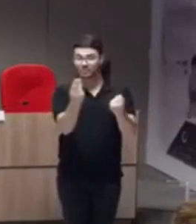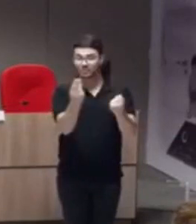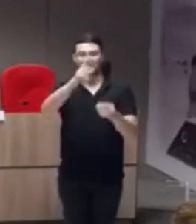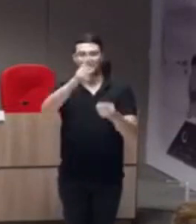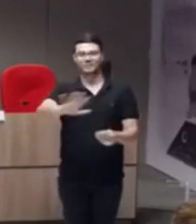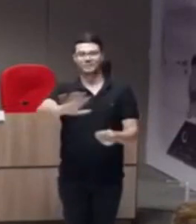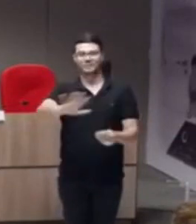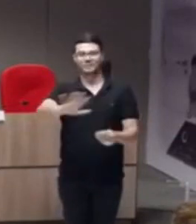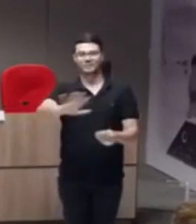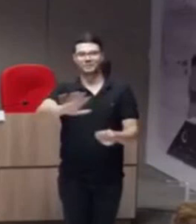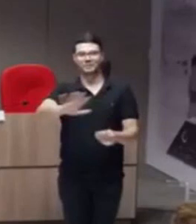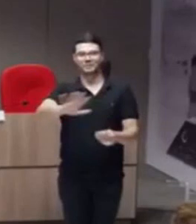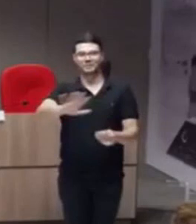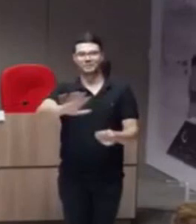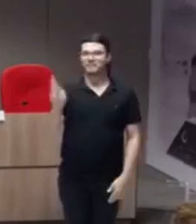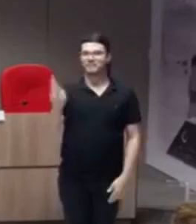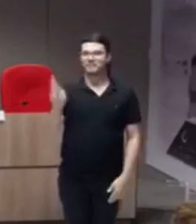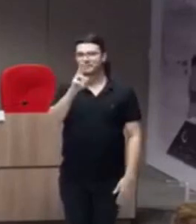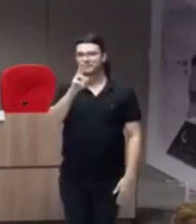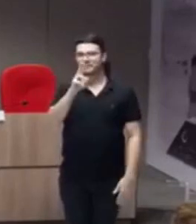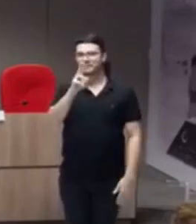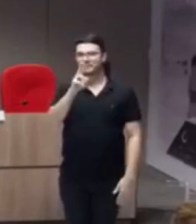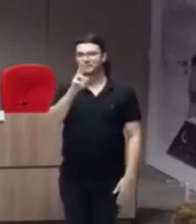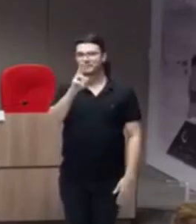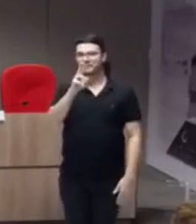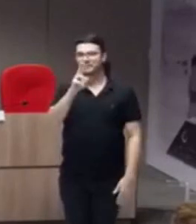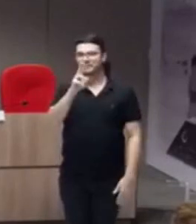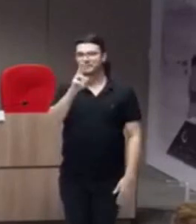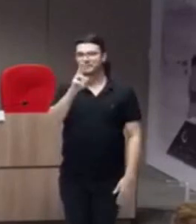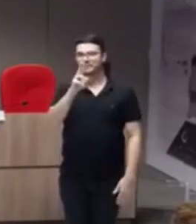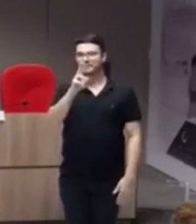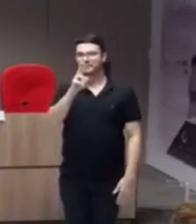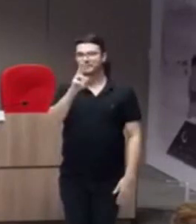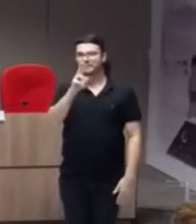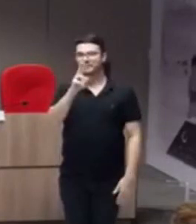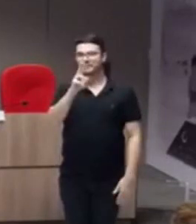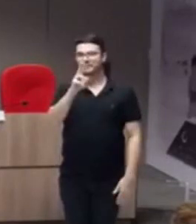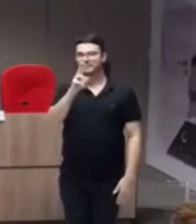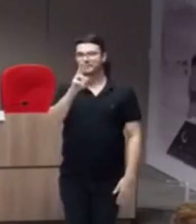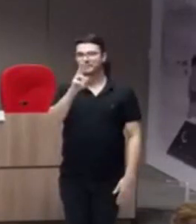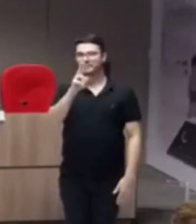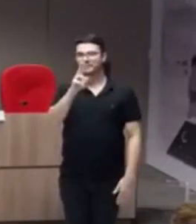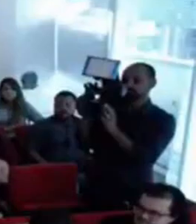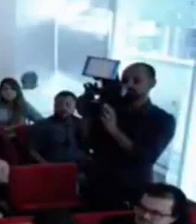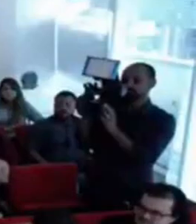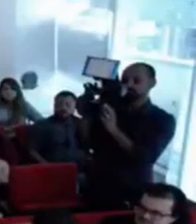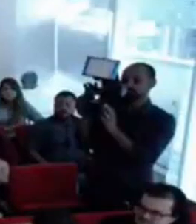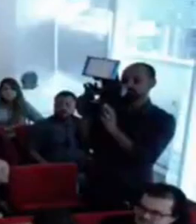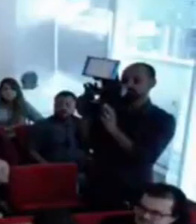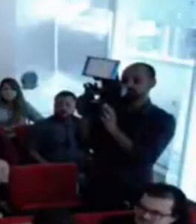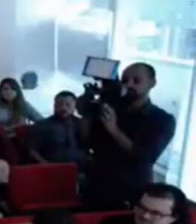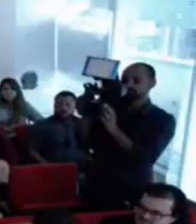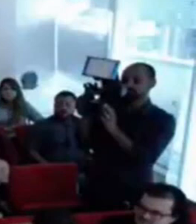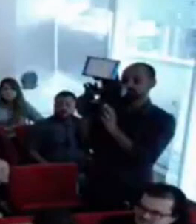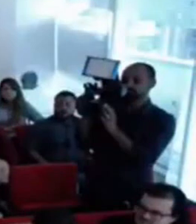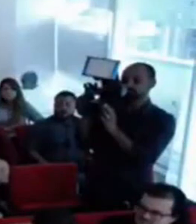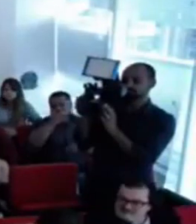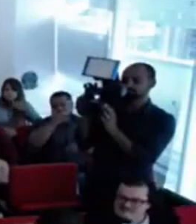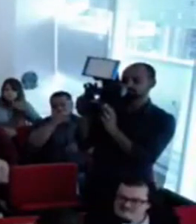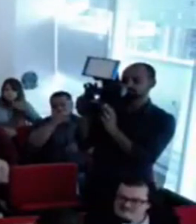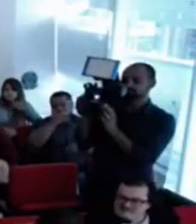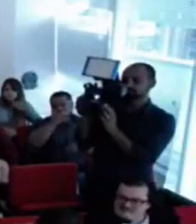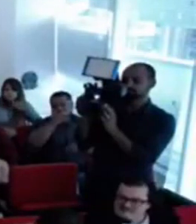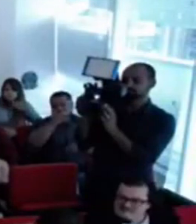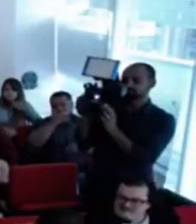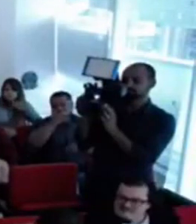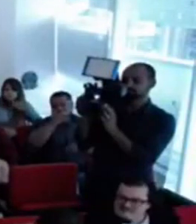rapidinho. Muito bem. É uma turma muito bom. Feliz em vê-los aqui, feliz em vê-los na